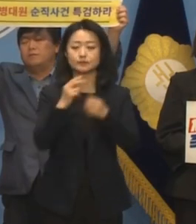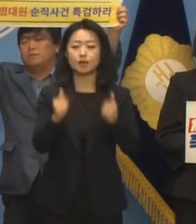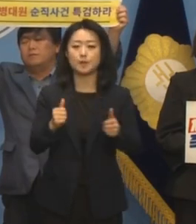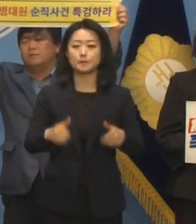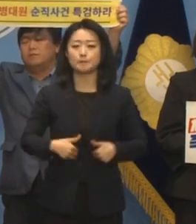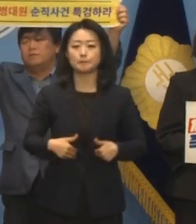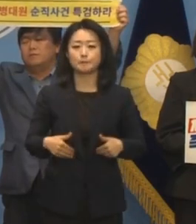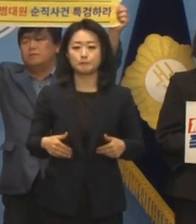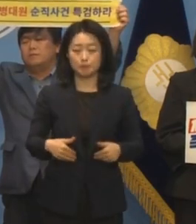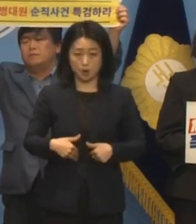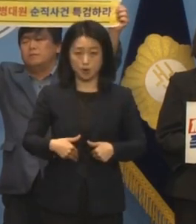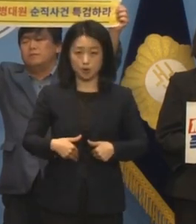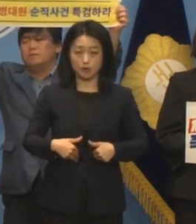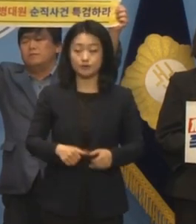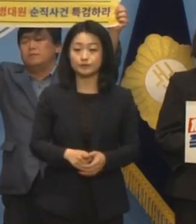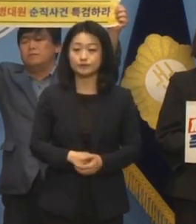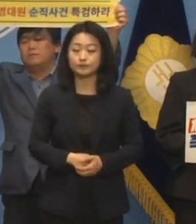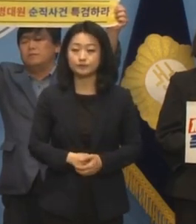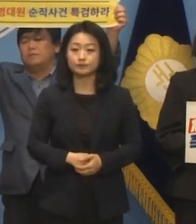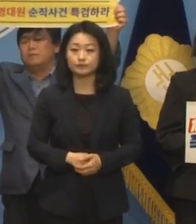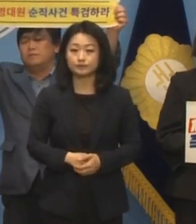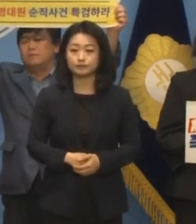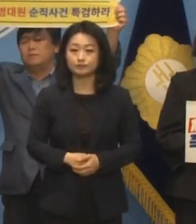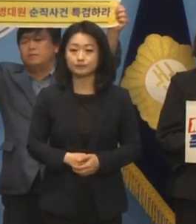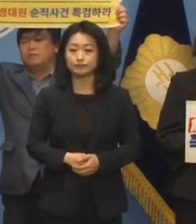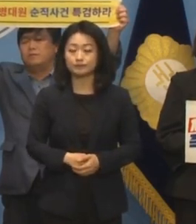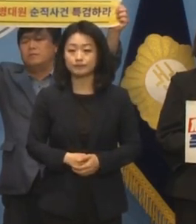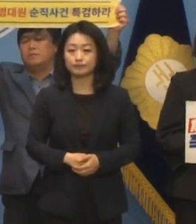없습니다. 서북도서 최전방을